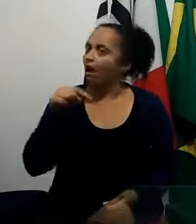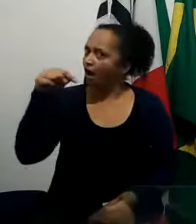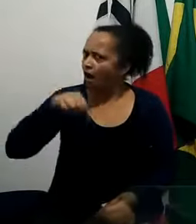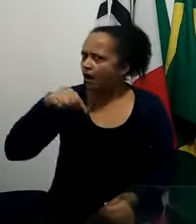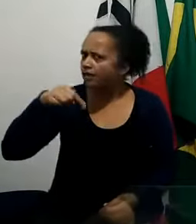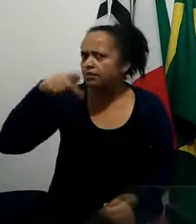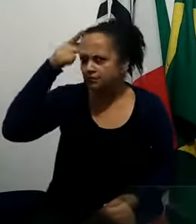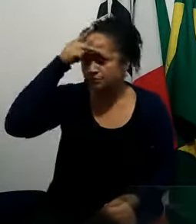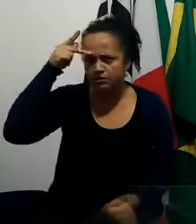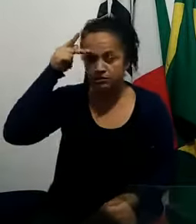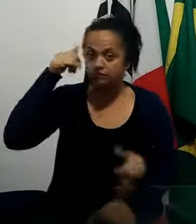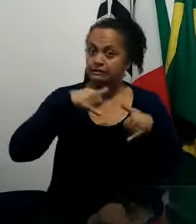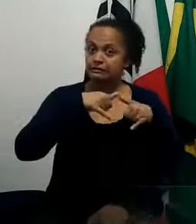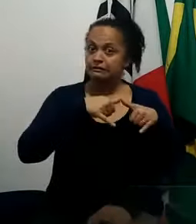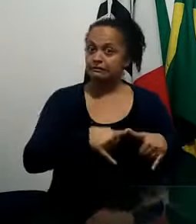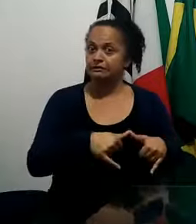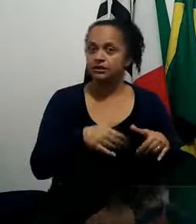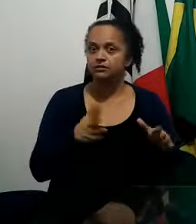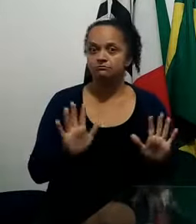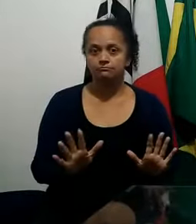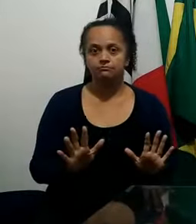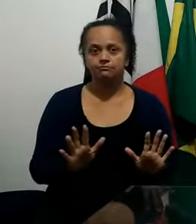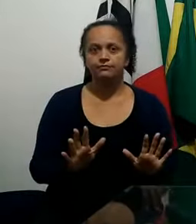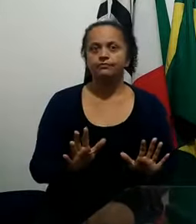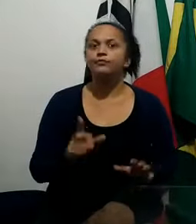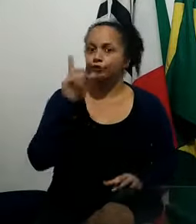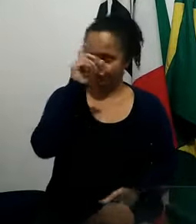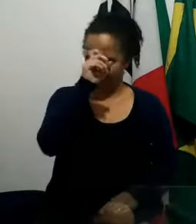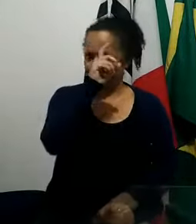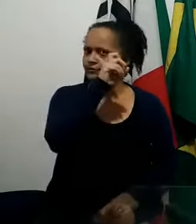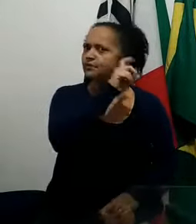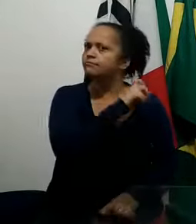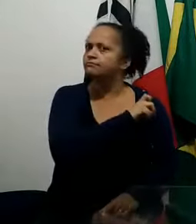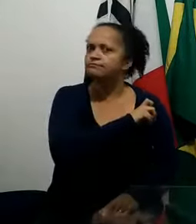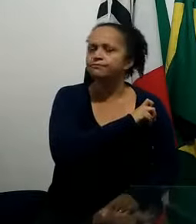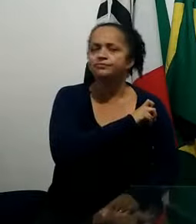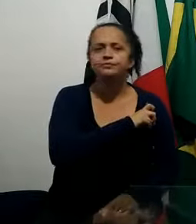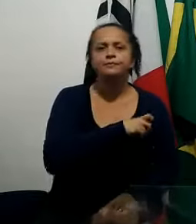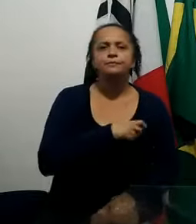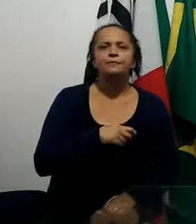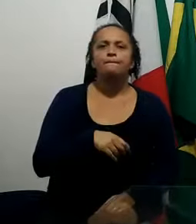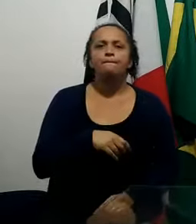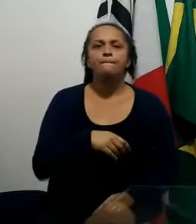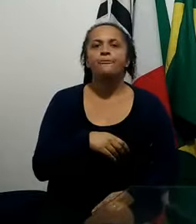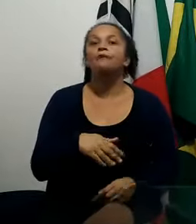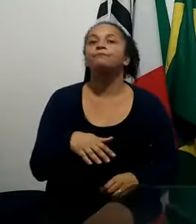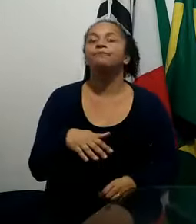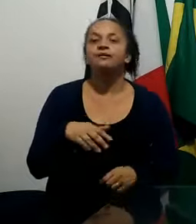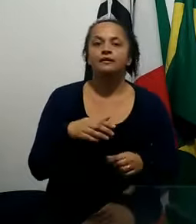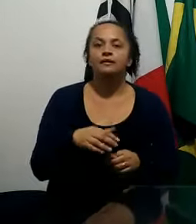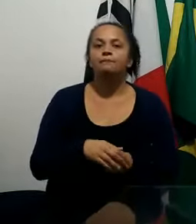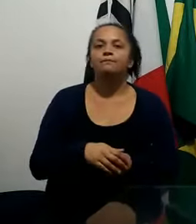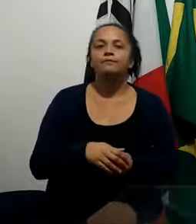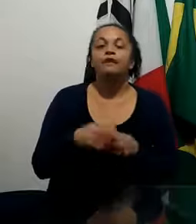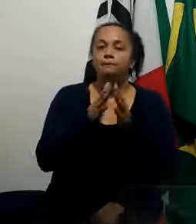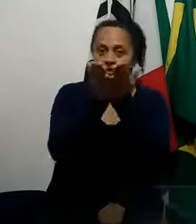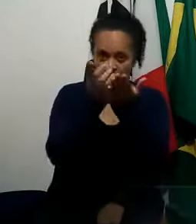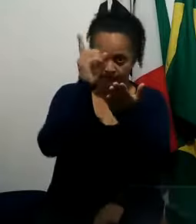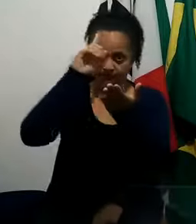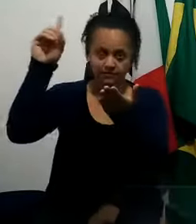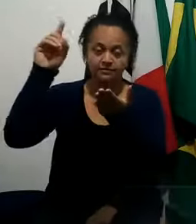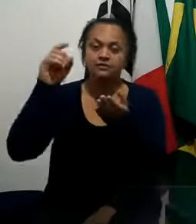os que ficarem vão ter que encarar, né, que é chamado na Bíblia de o dia do